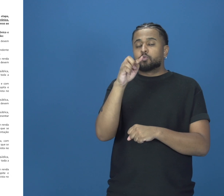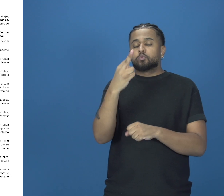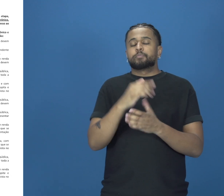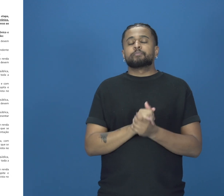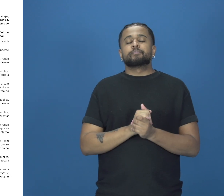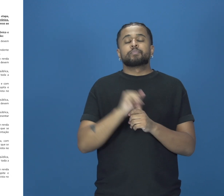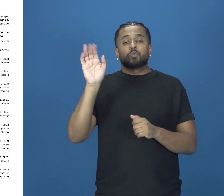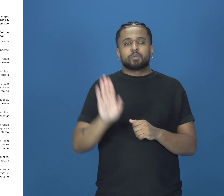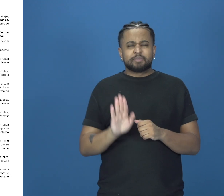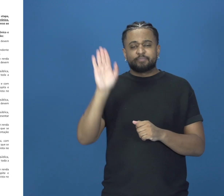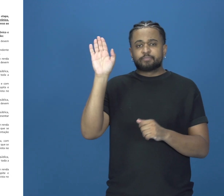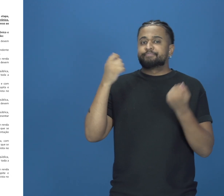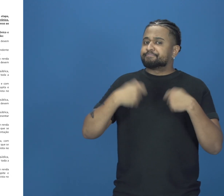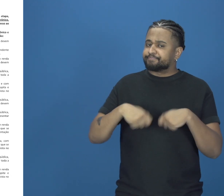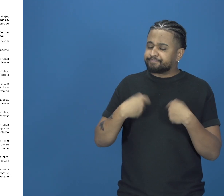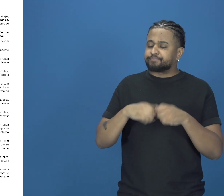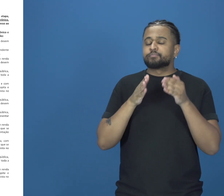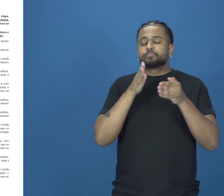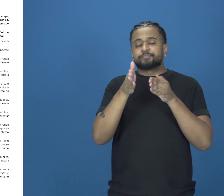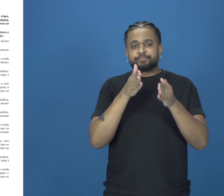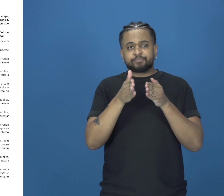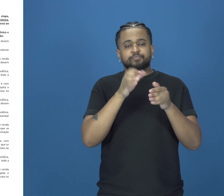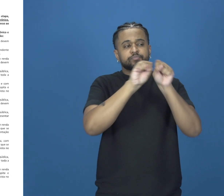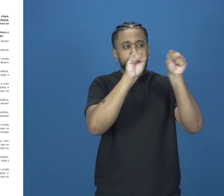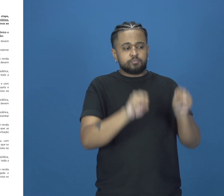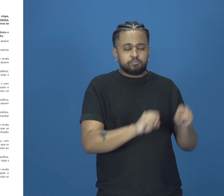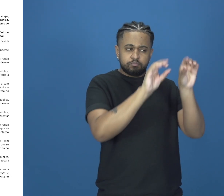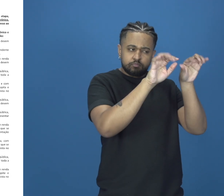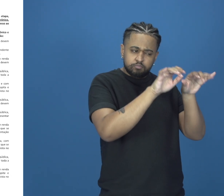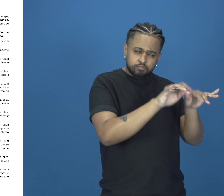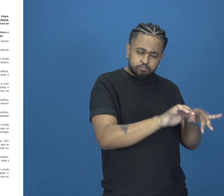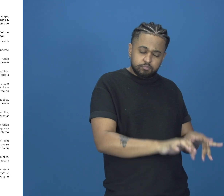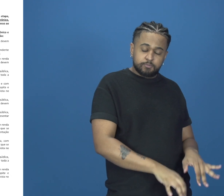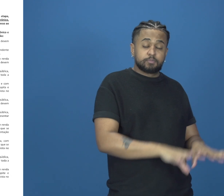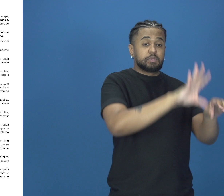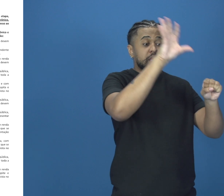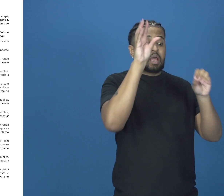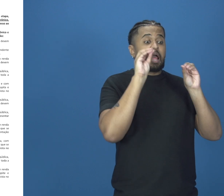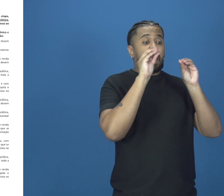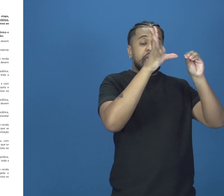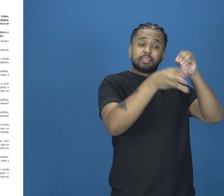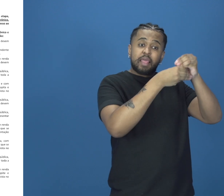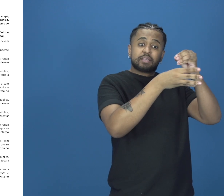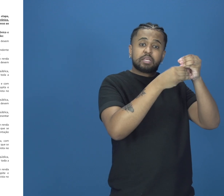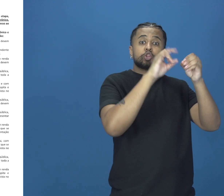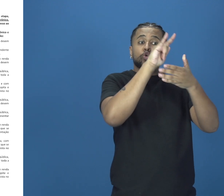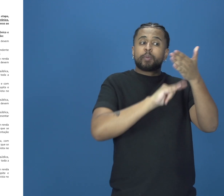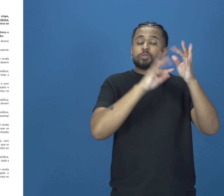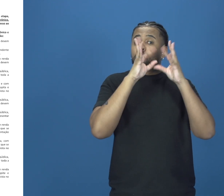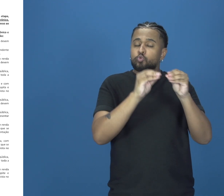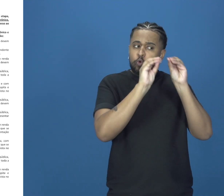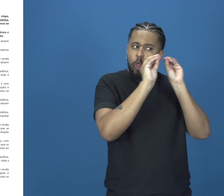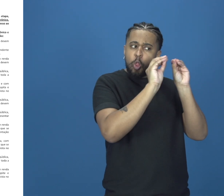8.3.2. O candidato deverá acessar o sistema, preencher o formulário eletrônico e anexar toda a documentação